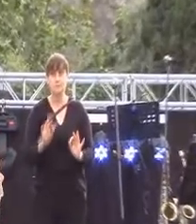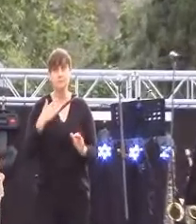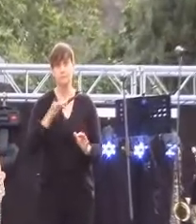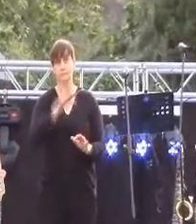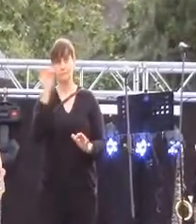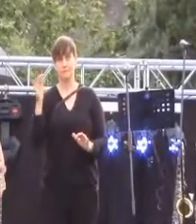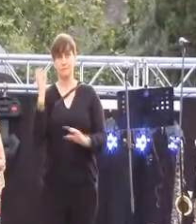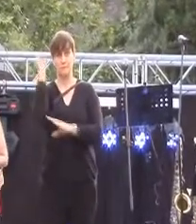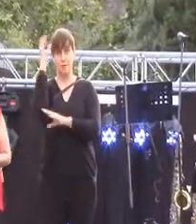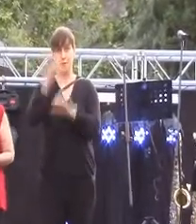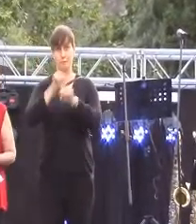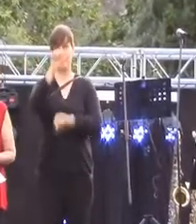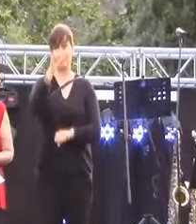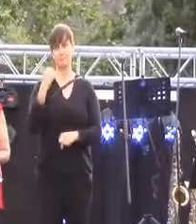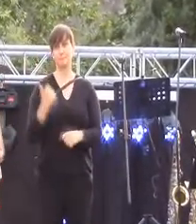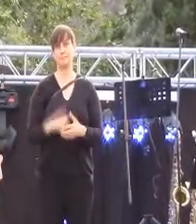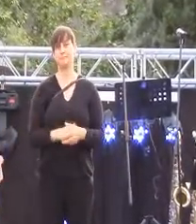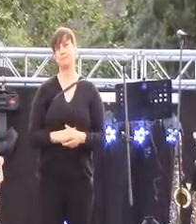us deixem amb el pregó.